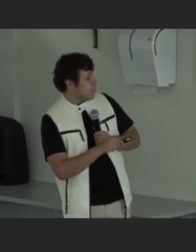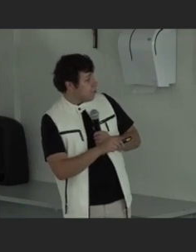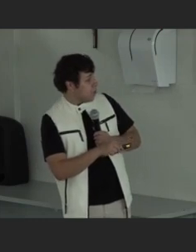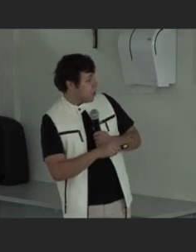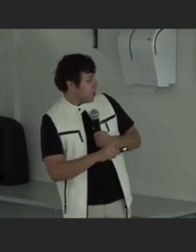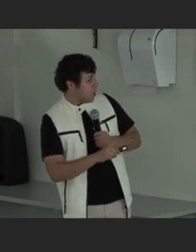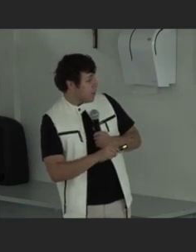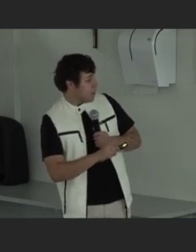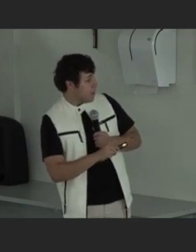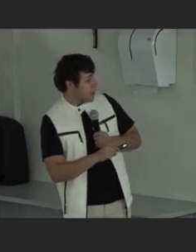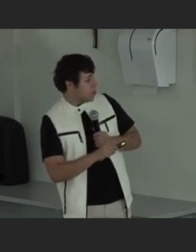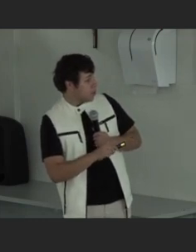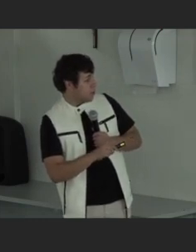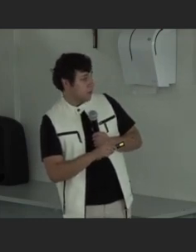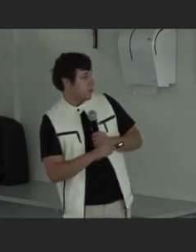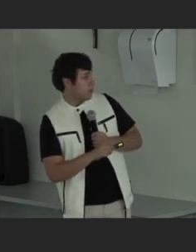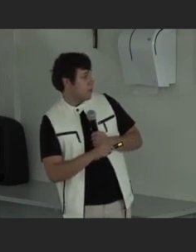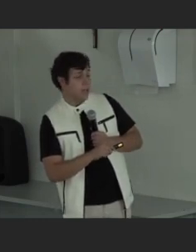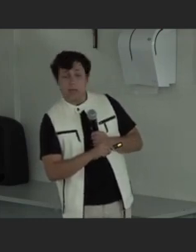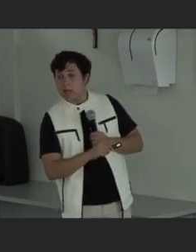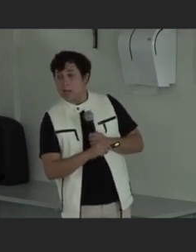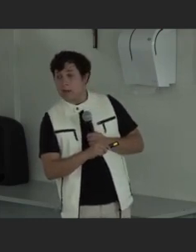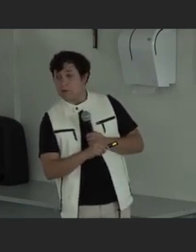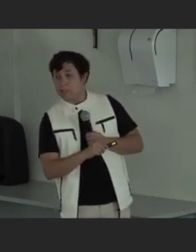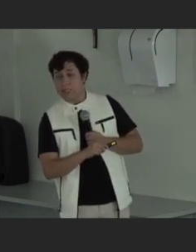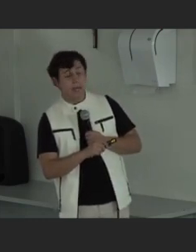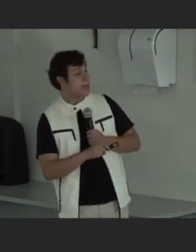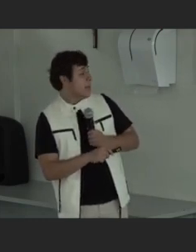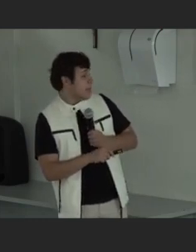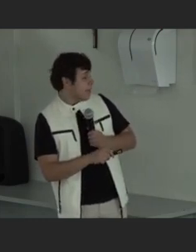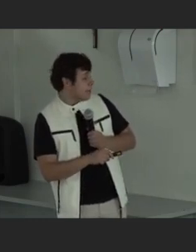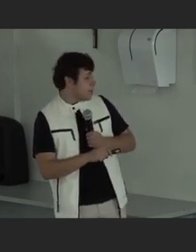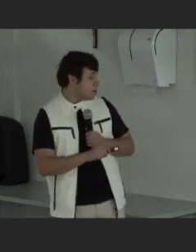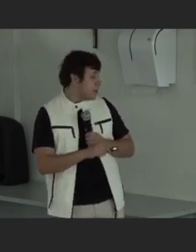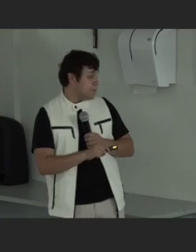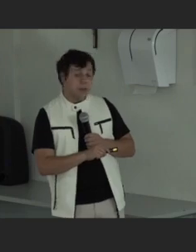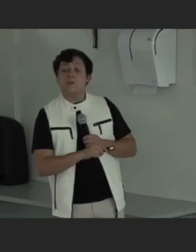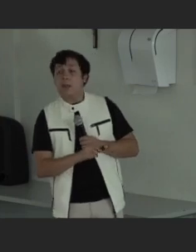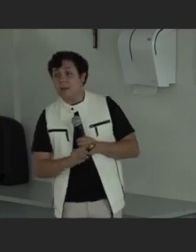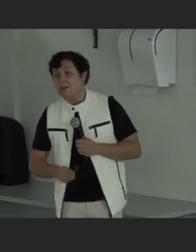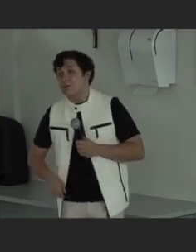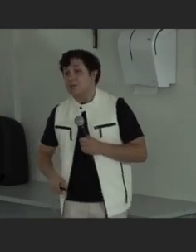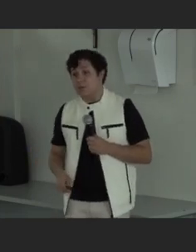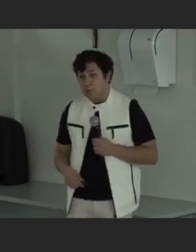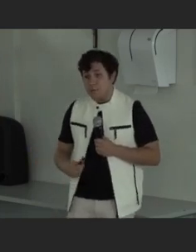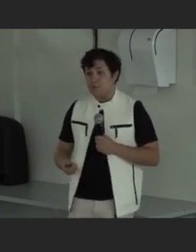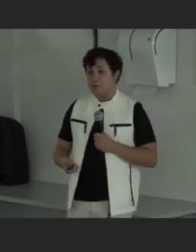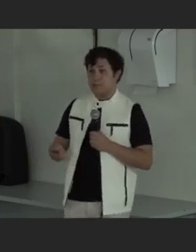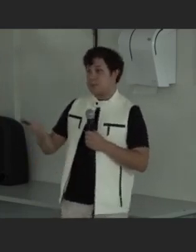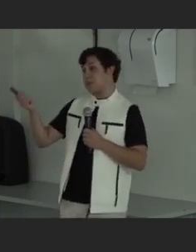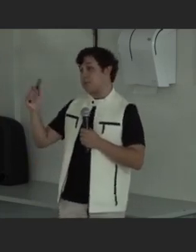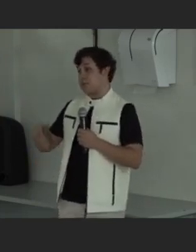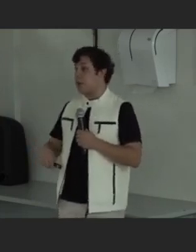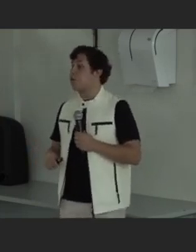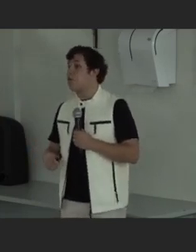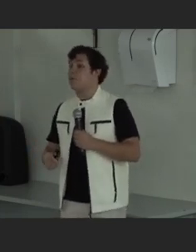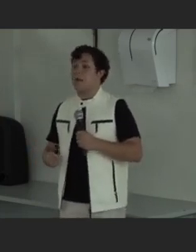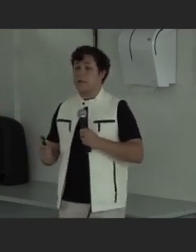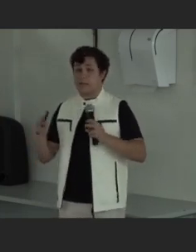teléfono y la dirección de la oficina. Y aquí abajito está mi celular, por si en algún punto necesitan algo, aquí